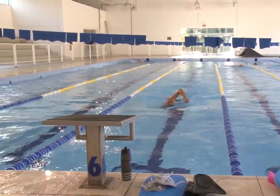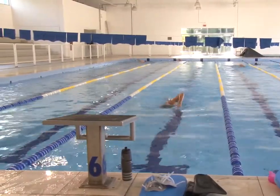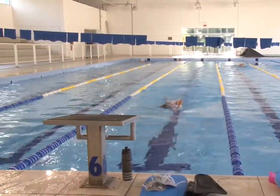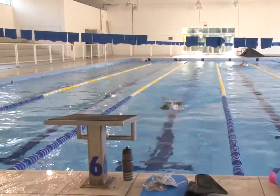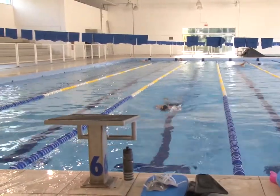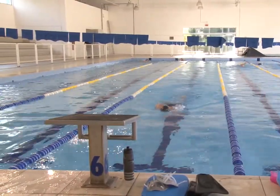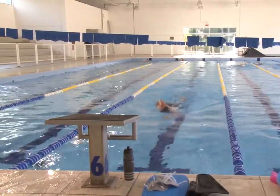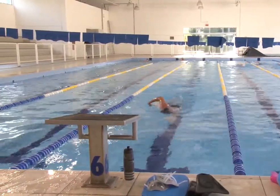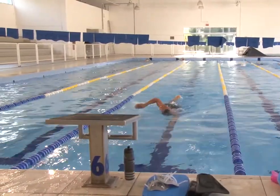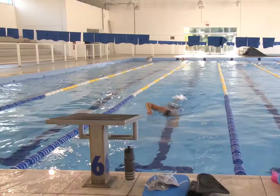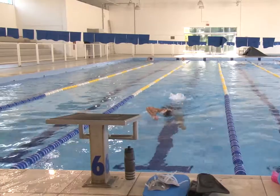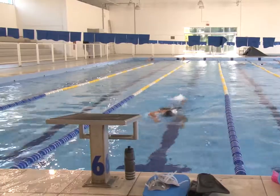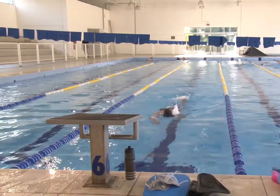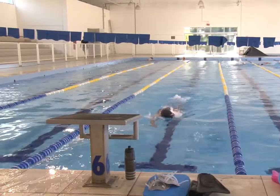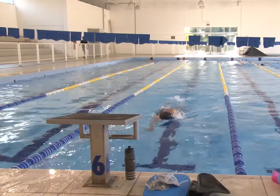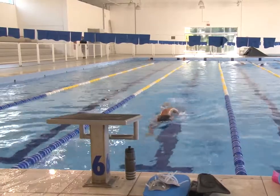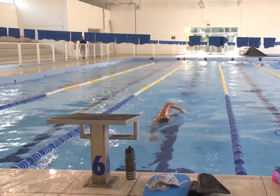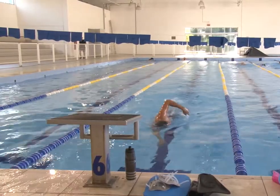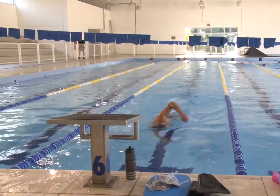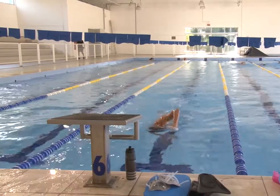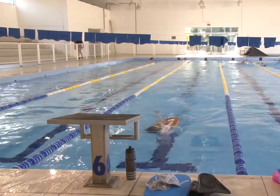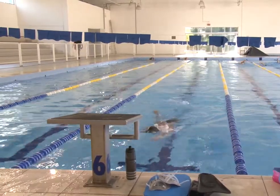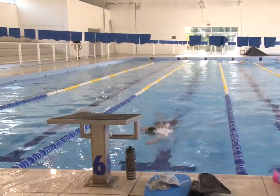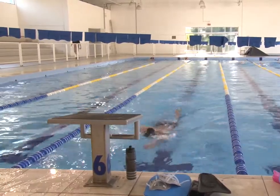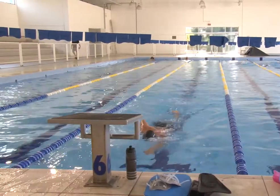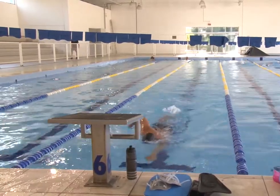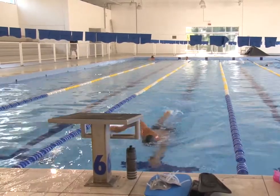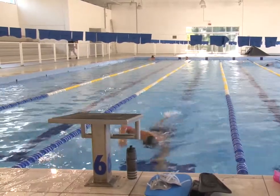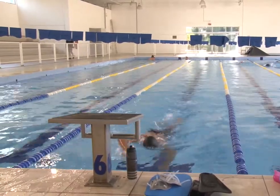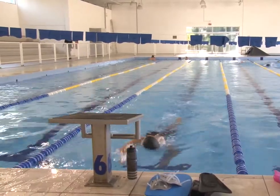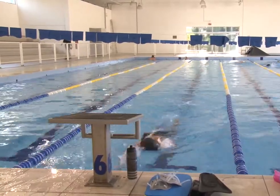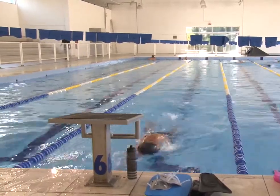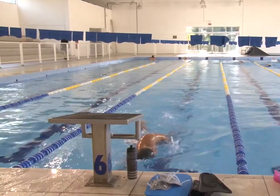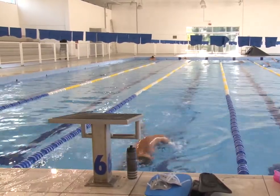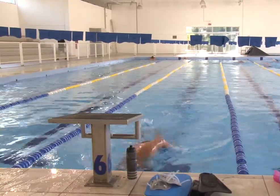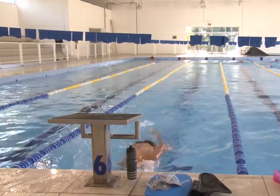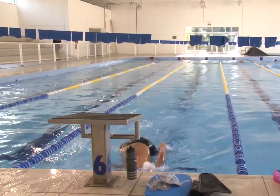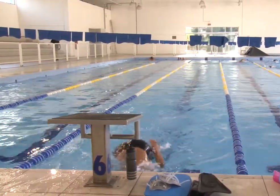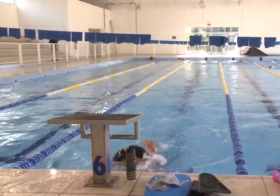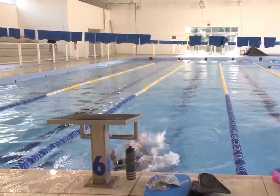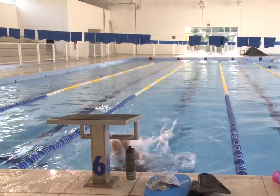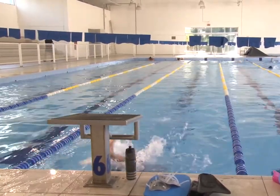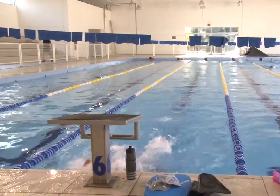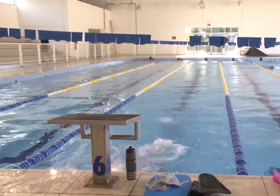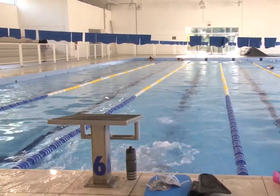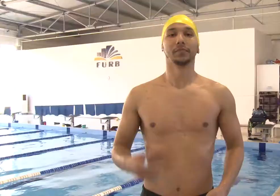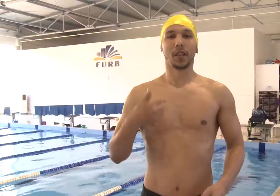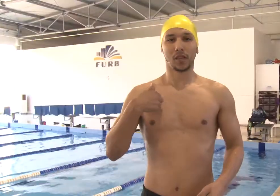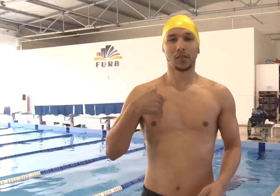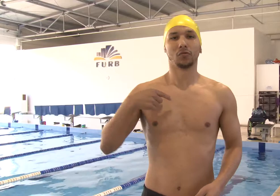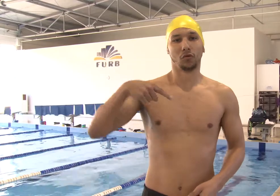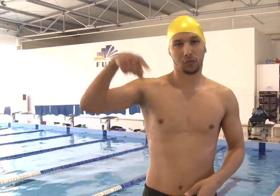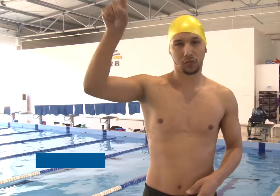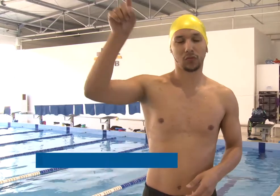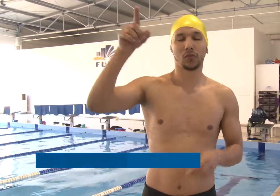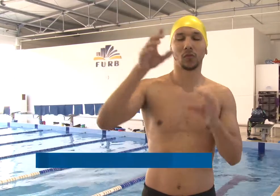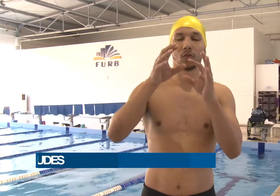Desportos de Surdos, depois de Vinícius ganhar sete medalhas nas Surdo Olimpíadas. Eu fui para as Surdo